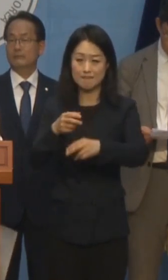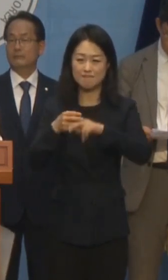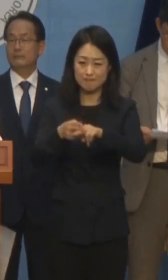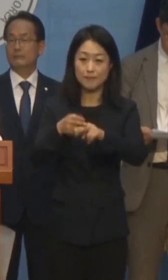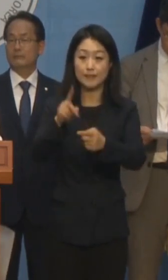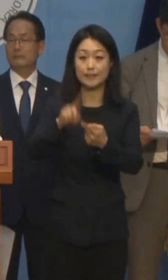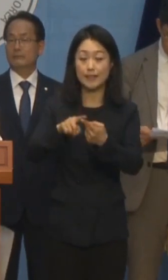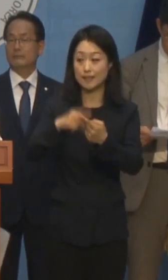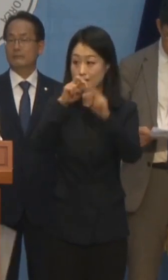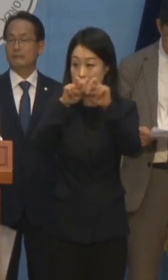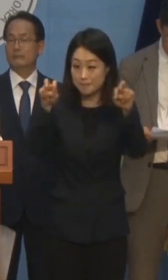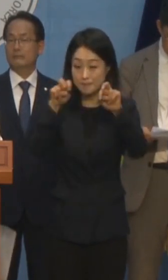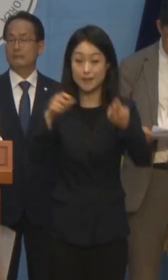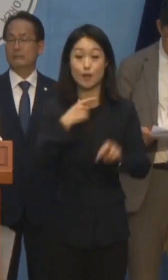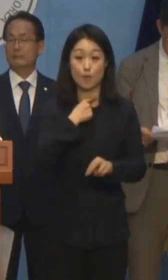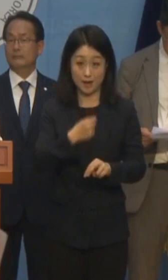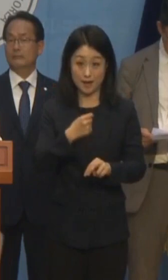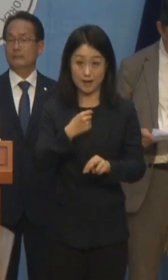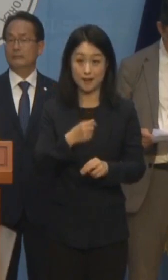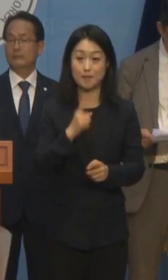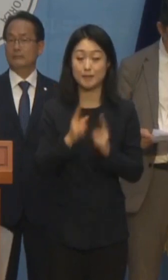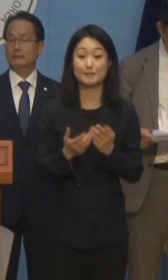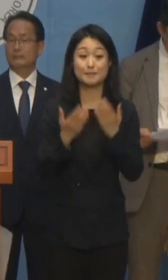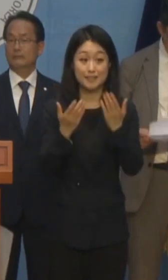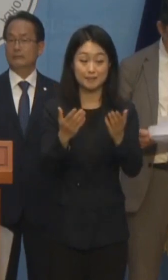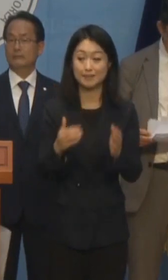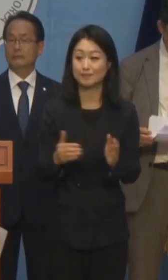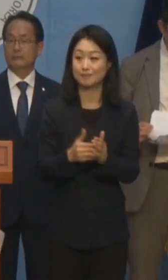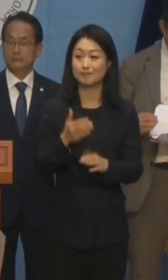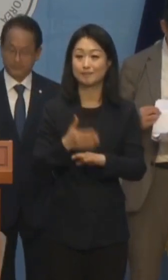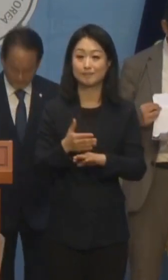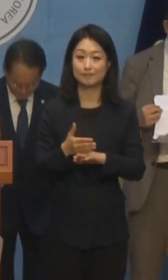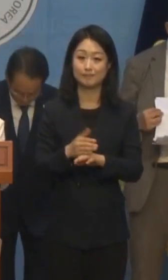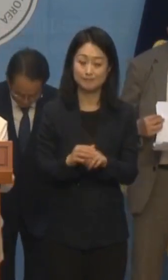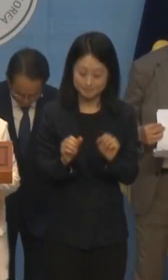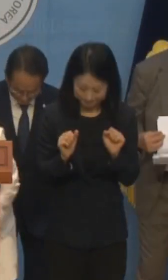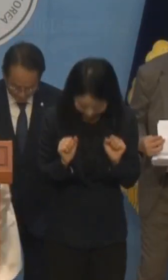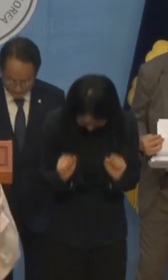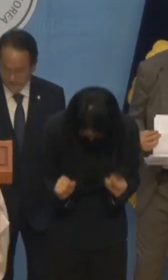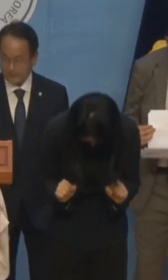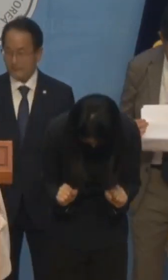만행을 백일하에 드러내는 데 최선의 노력을 기울이겠다는 말씀을 드리고 마치겠습니다. 감사합니다.